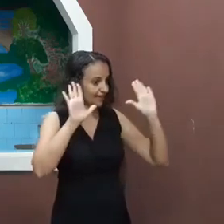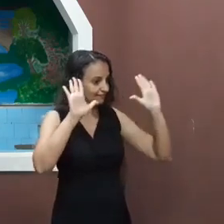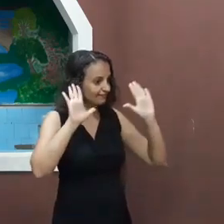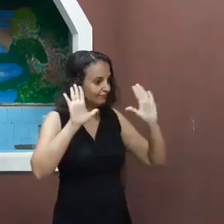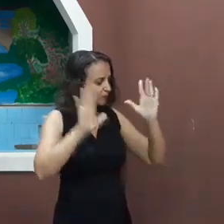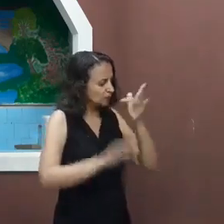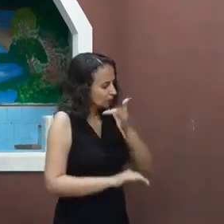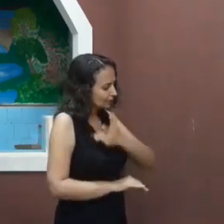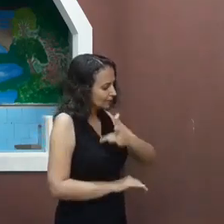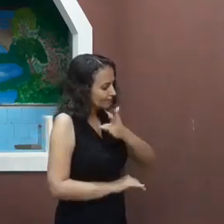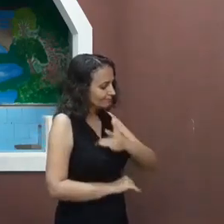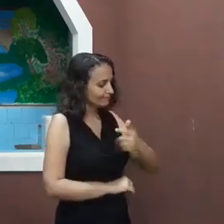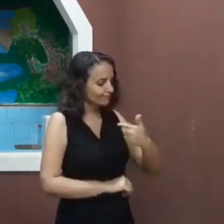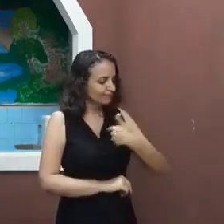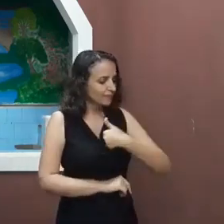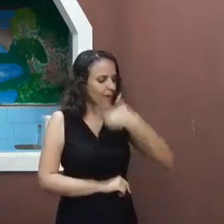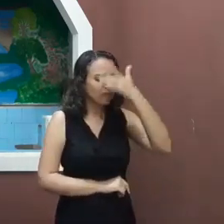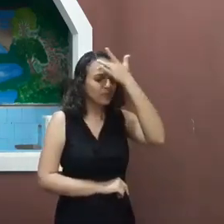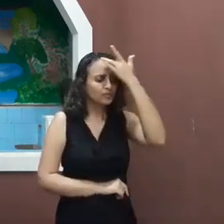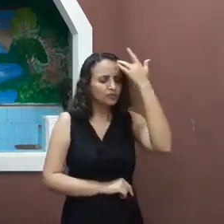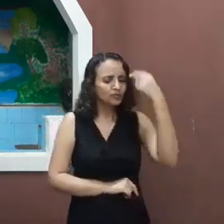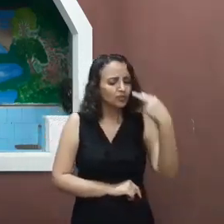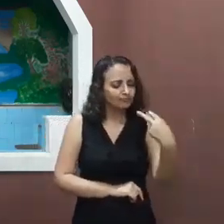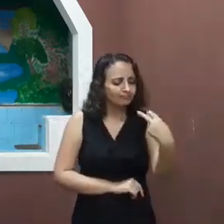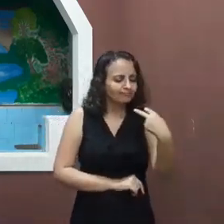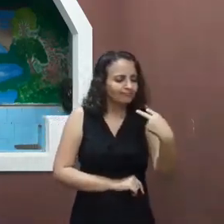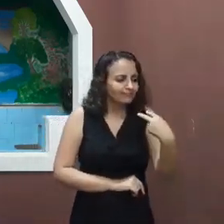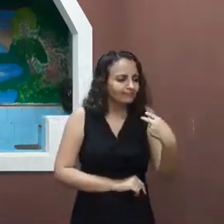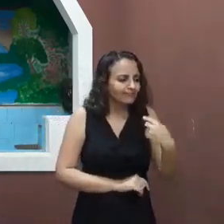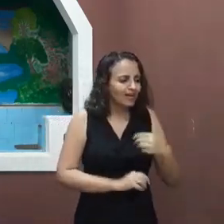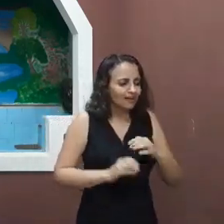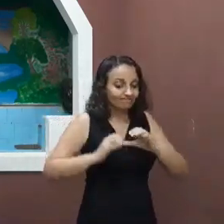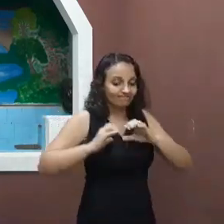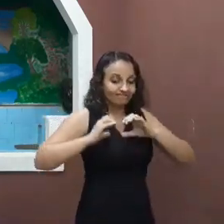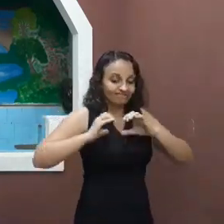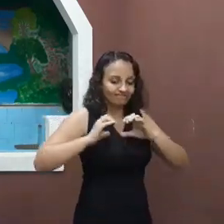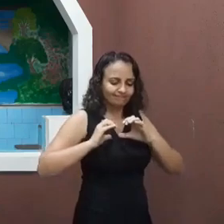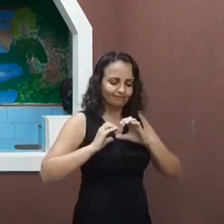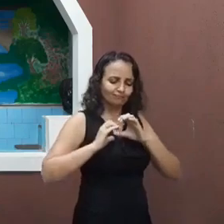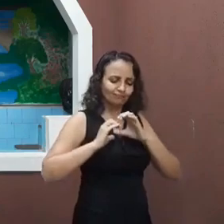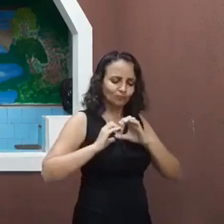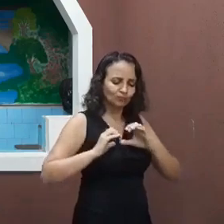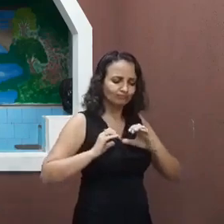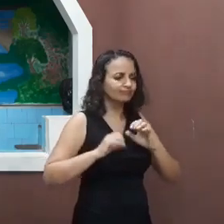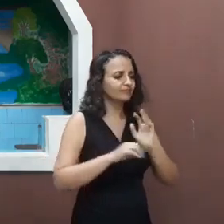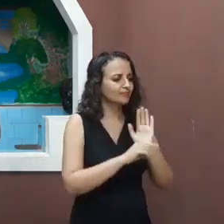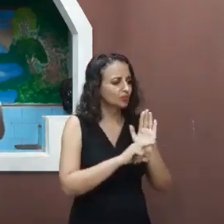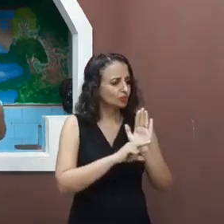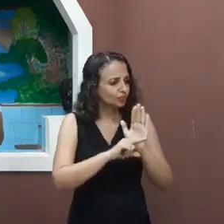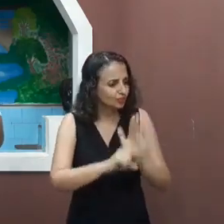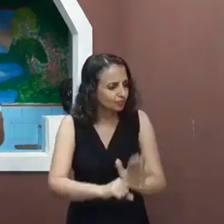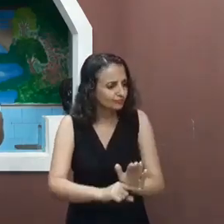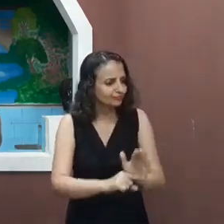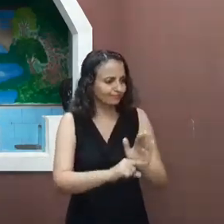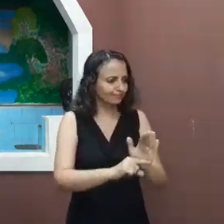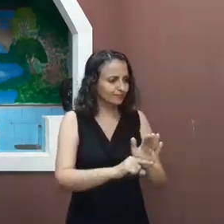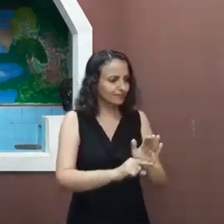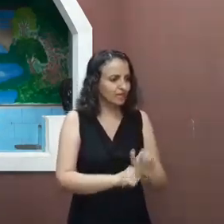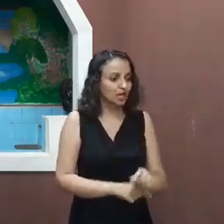porque alguém me olhou com um olhar de amor, e isso me